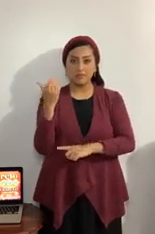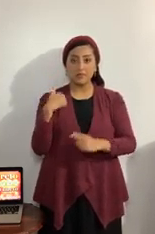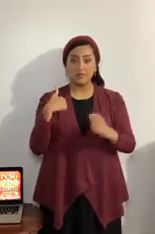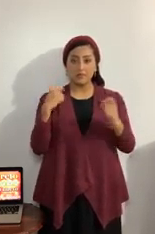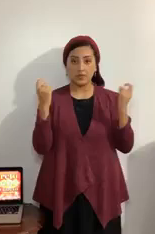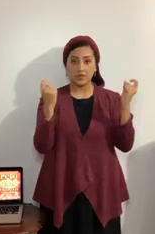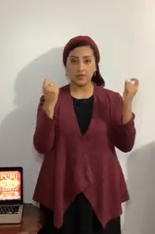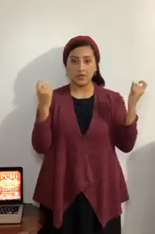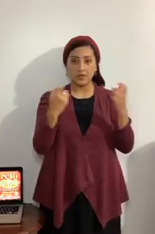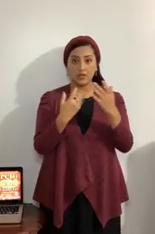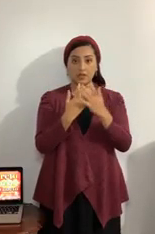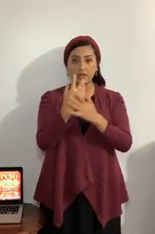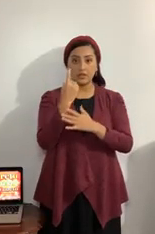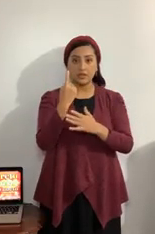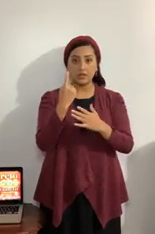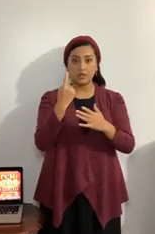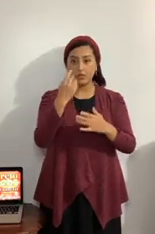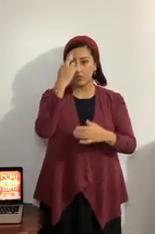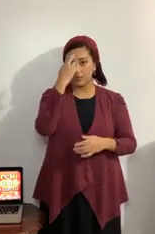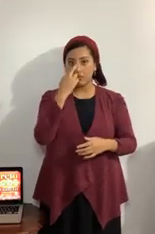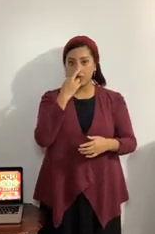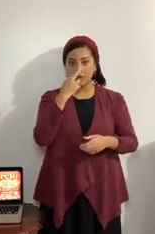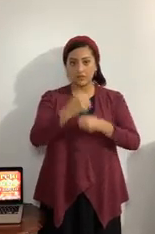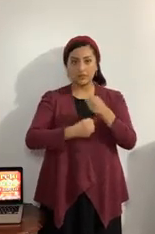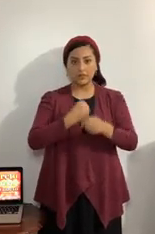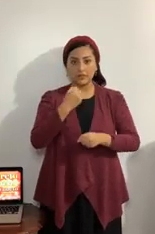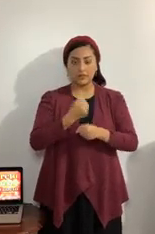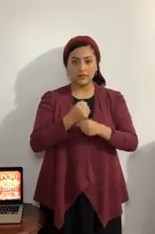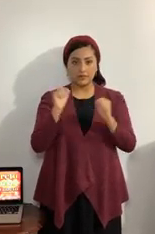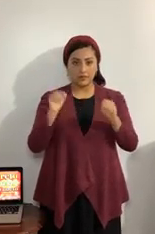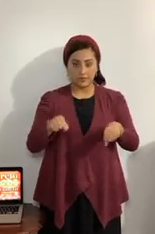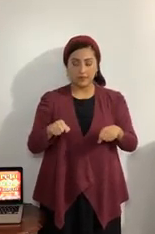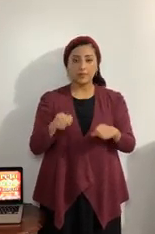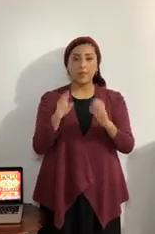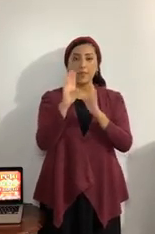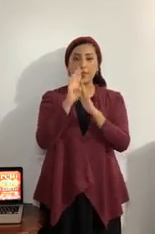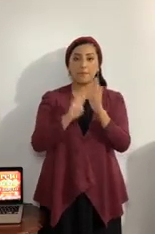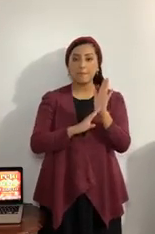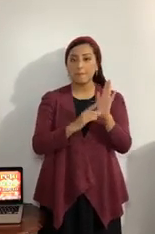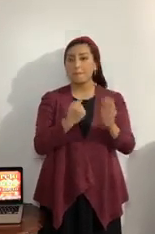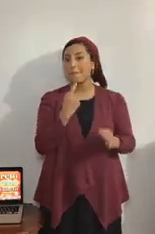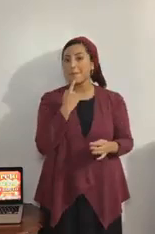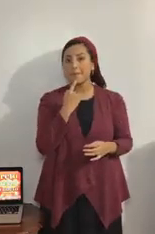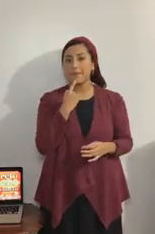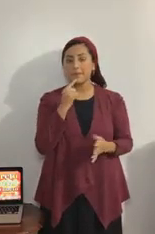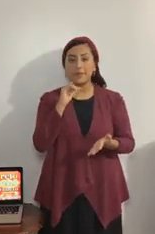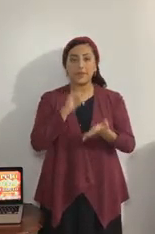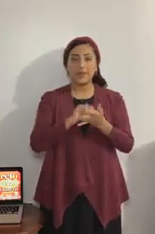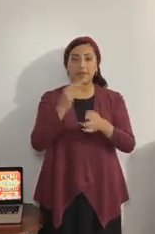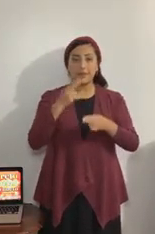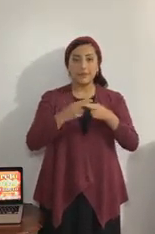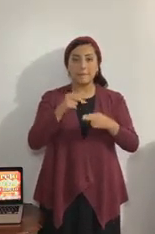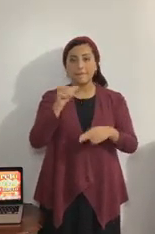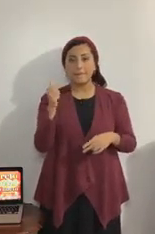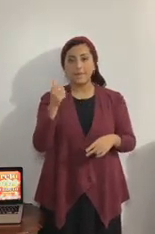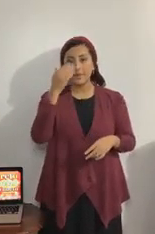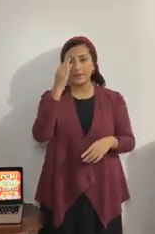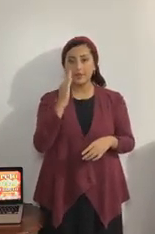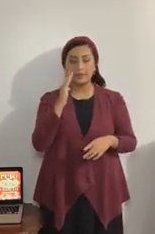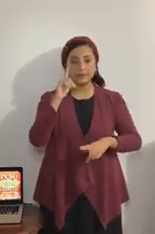Romano? ¿Y qué es el Año Nuevo Romano? Ahora dice la Tanaj, la Biblia, que nombres de otros dioses no mencionaréis. ¿Pero a qué